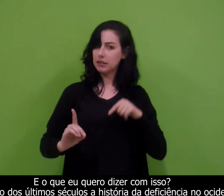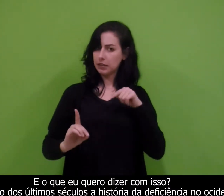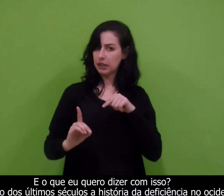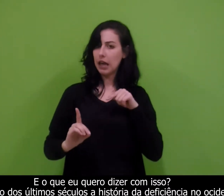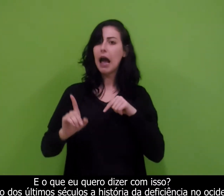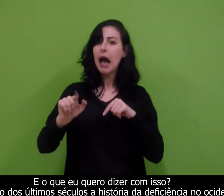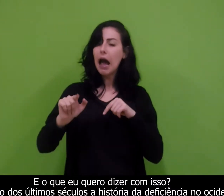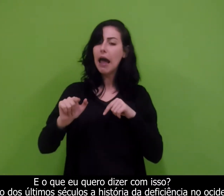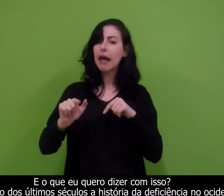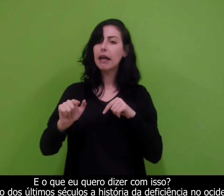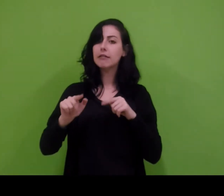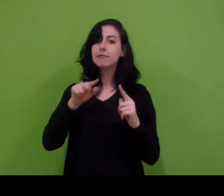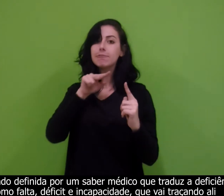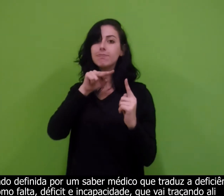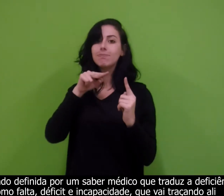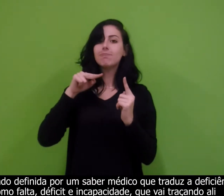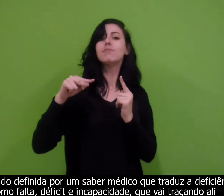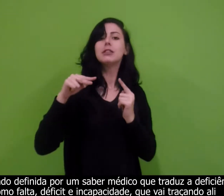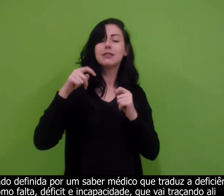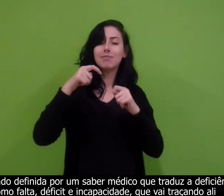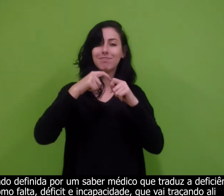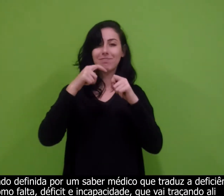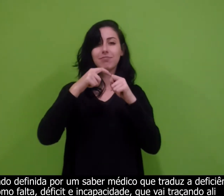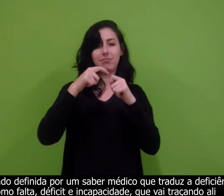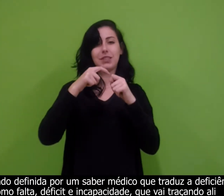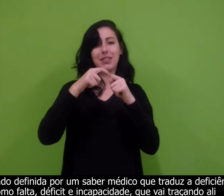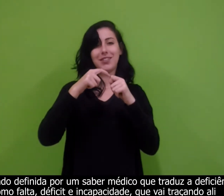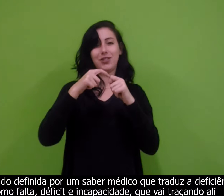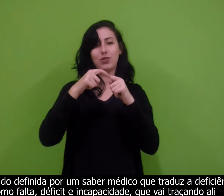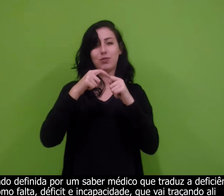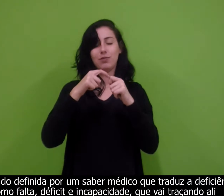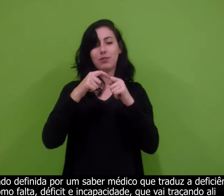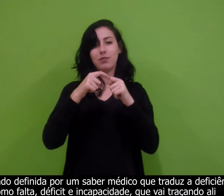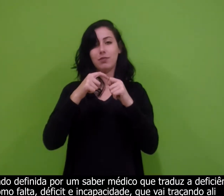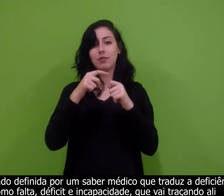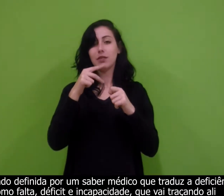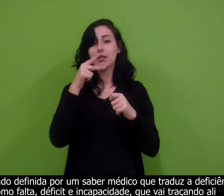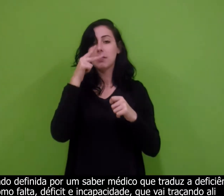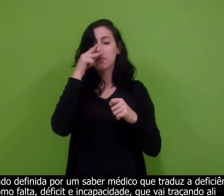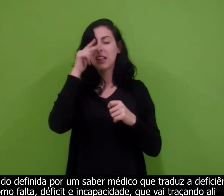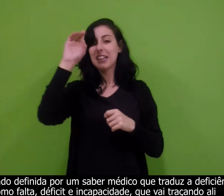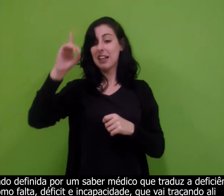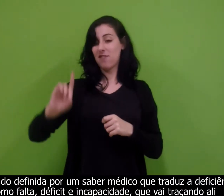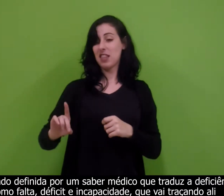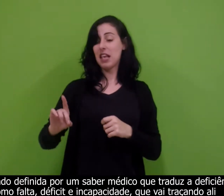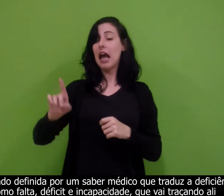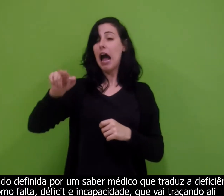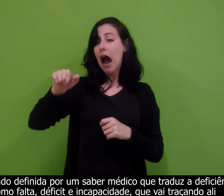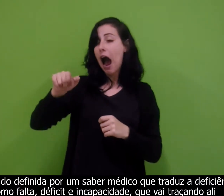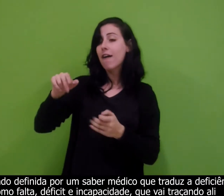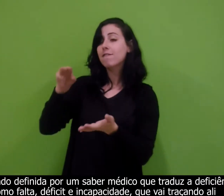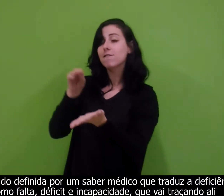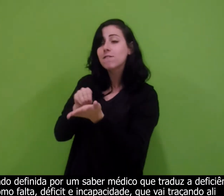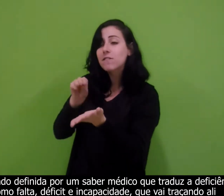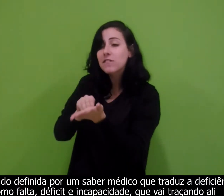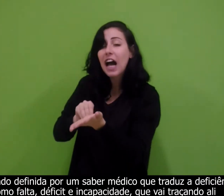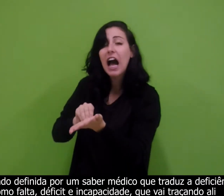no Ocidente ela vem sendo definida por um saber médico que traduz a deficiência como